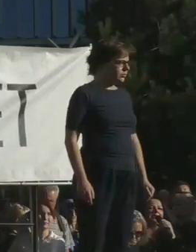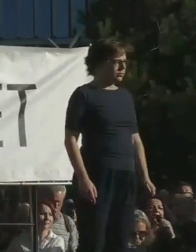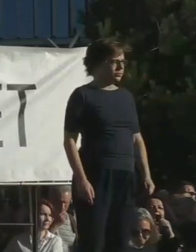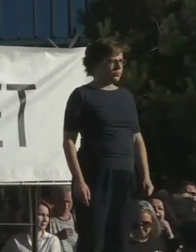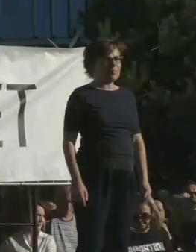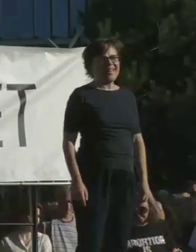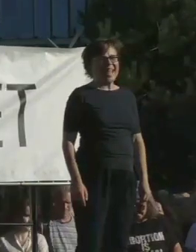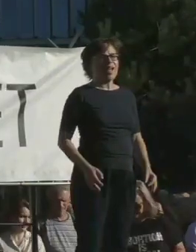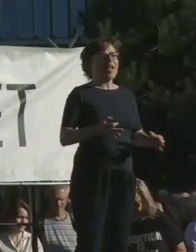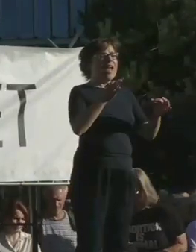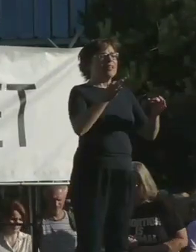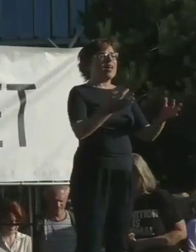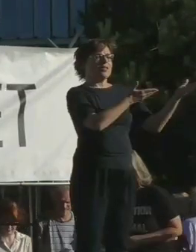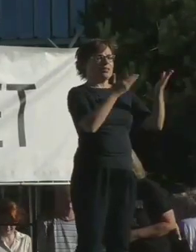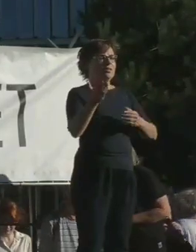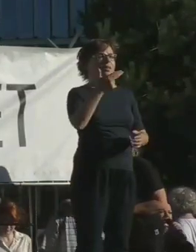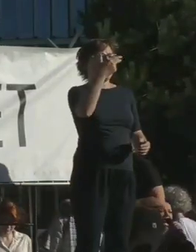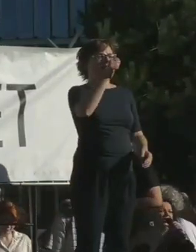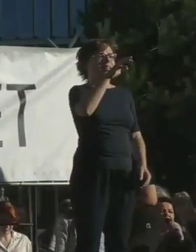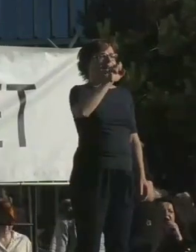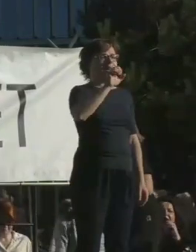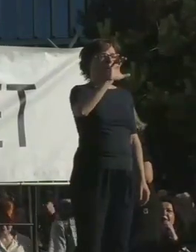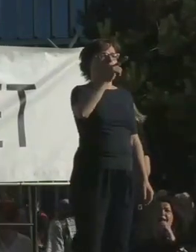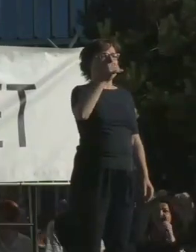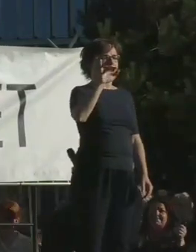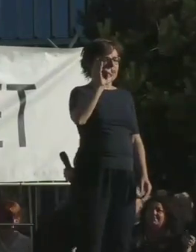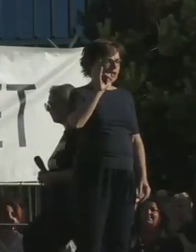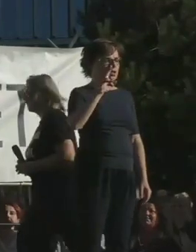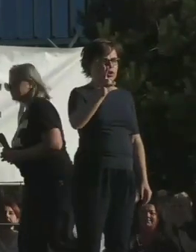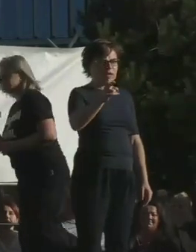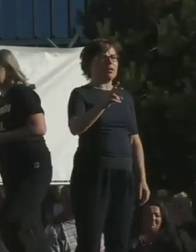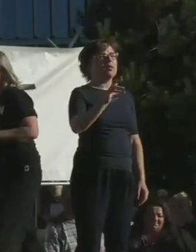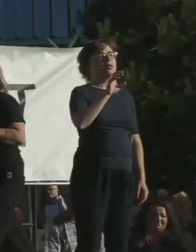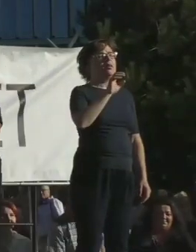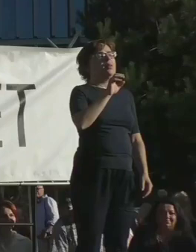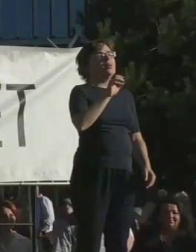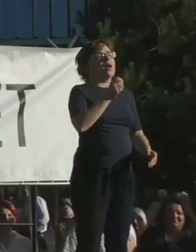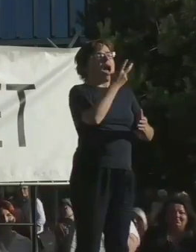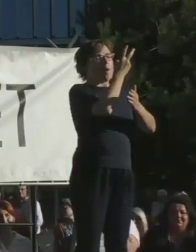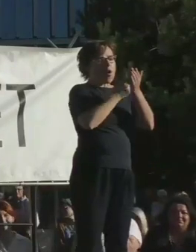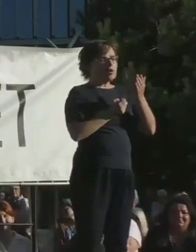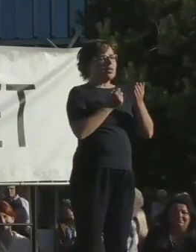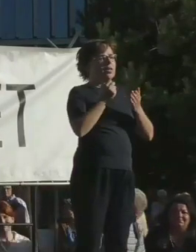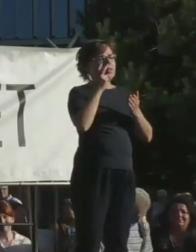Zapraszamy teraz Natalia Broniarczyk, aborcyjny Dream Team!